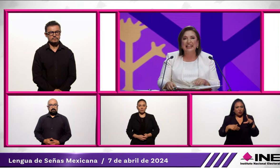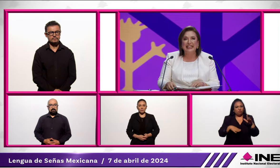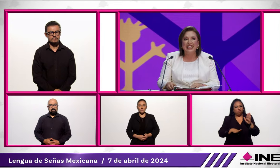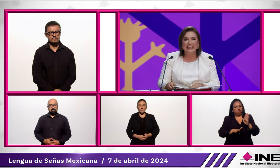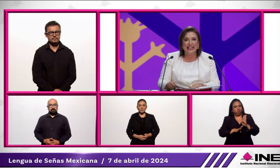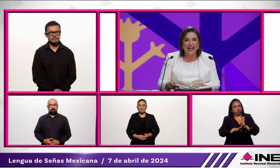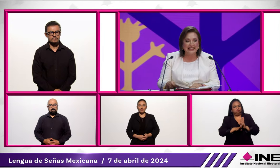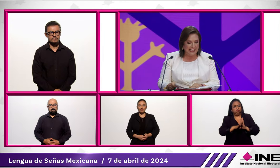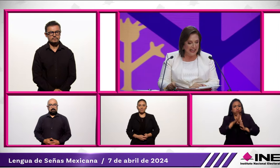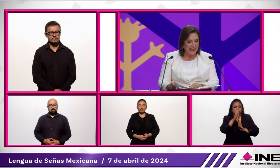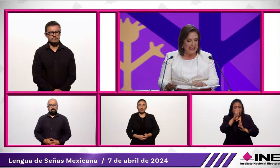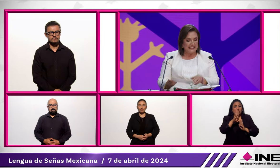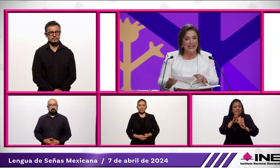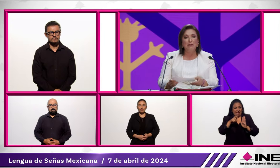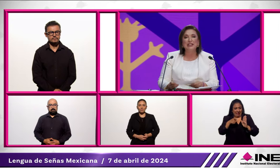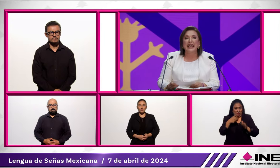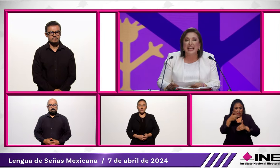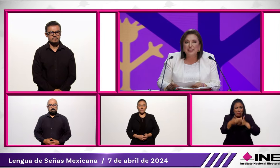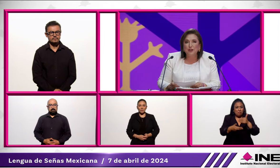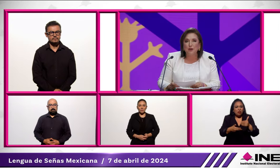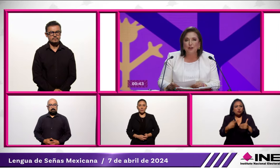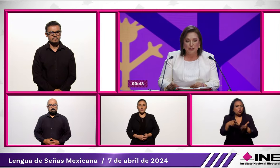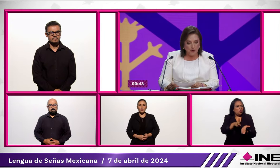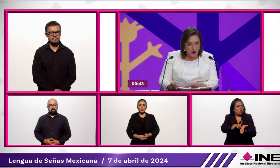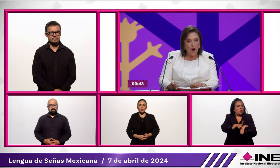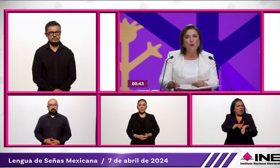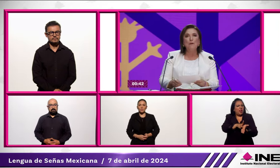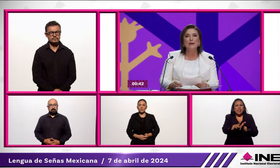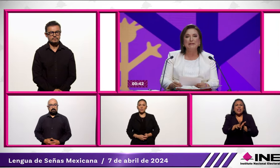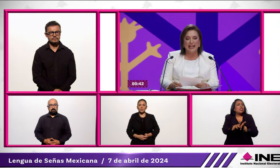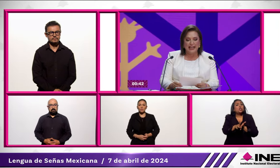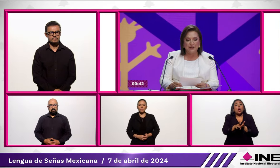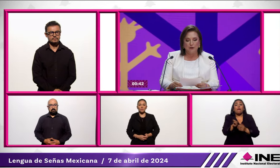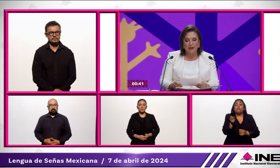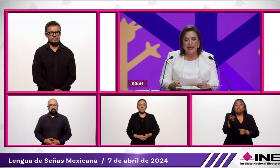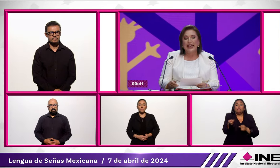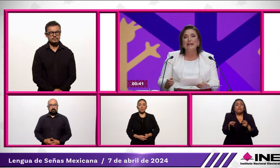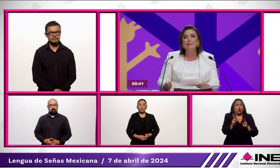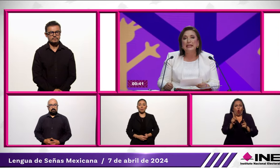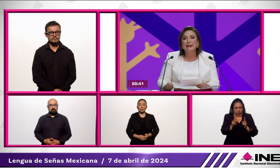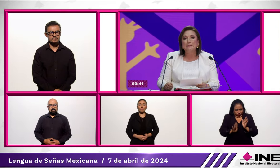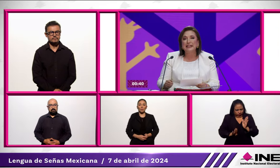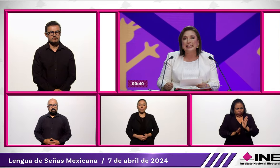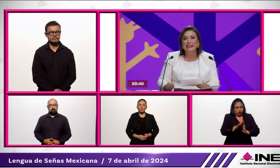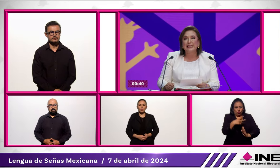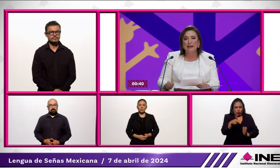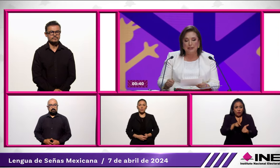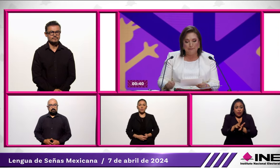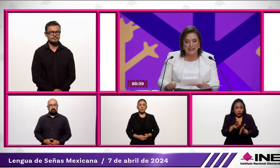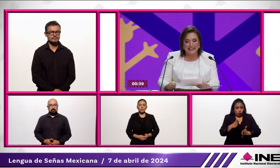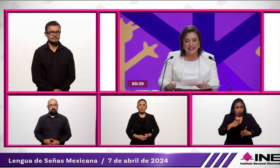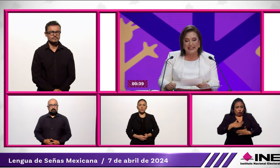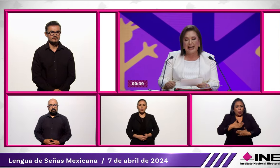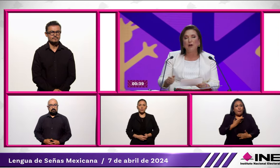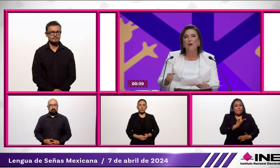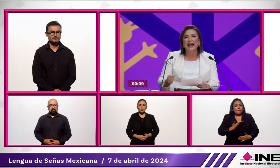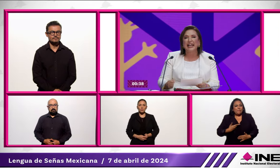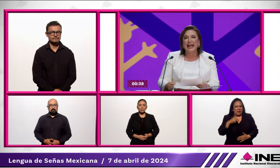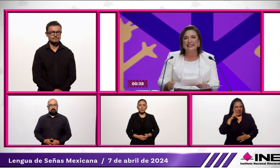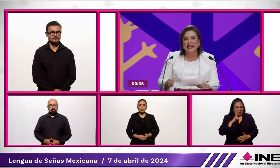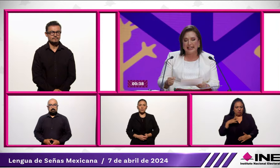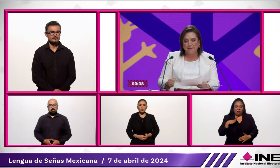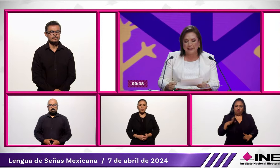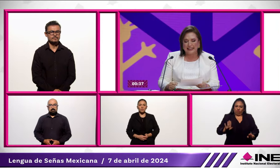donde salir adelante sea un derecho, no un privilegio. En mí vas a tener una presidenta